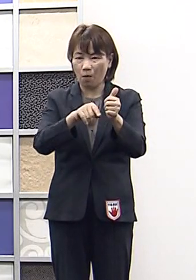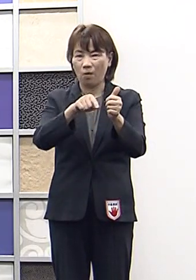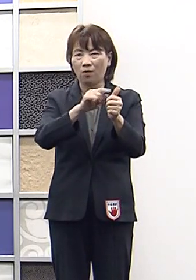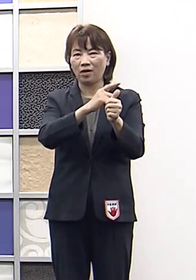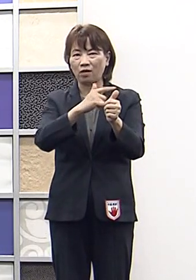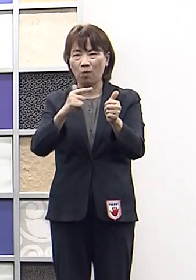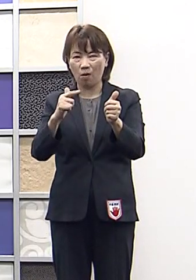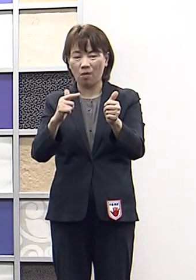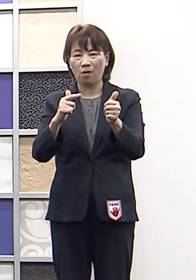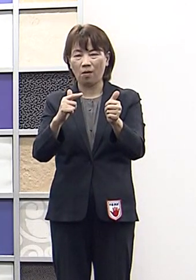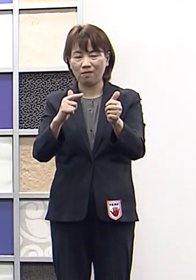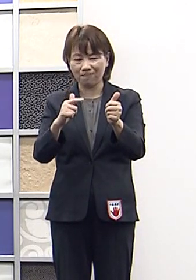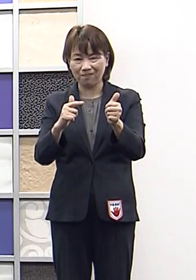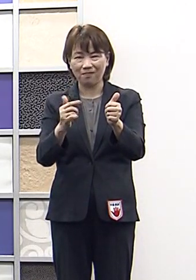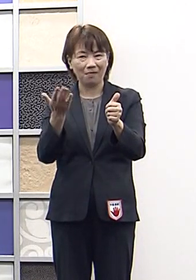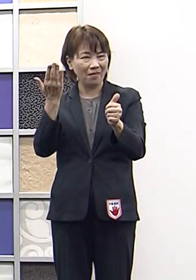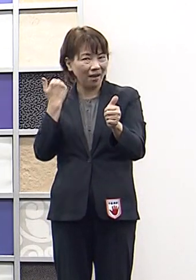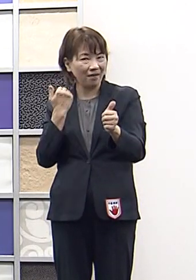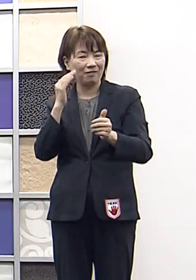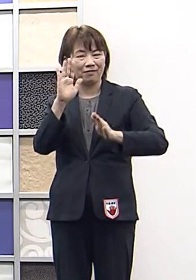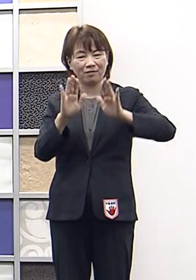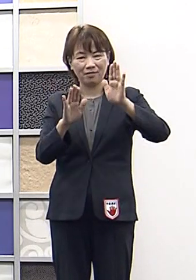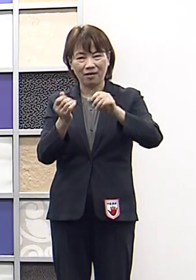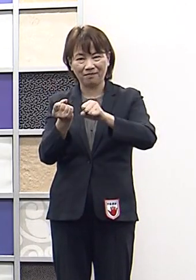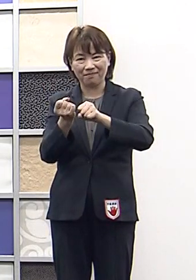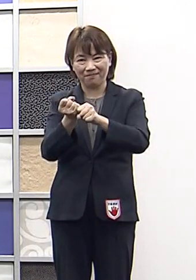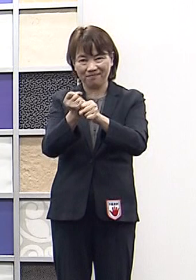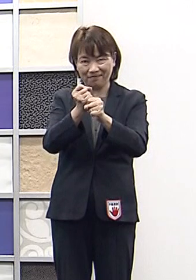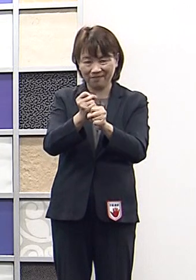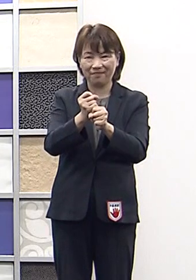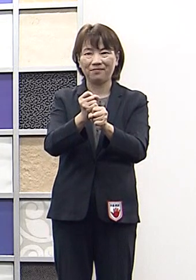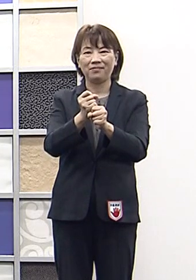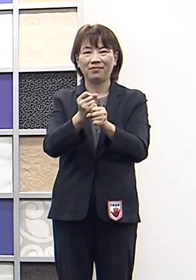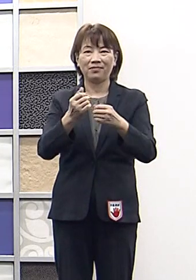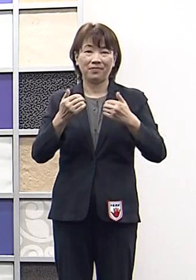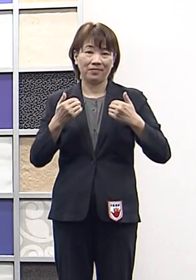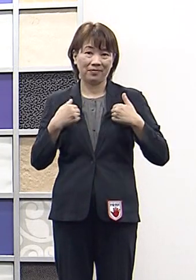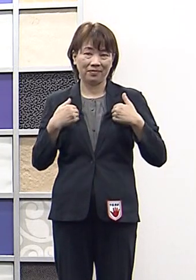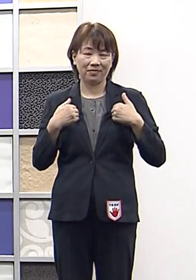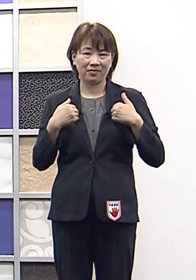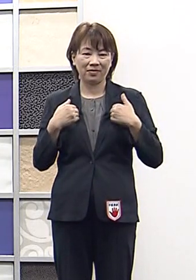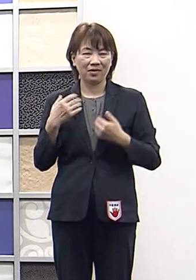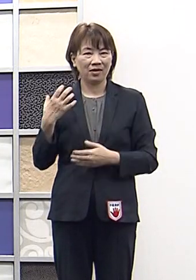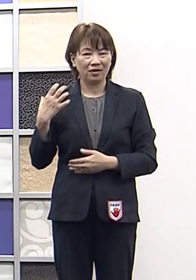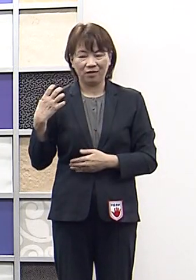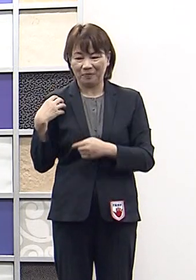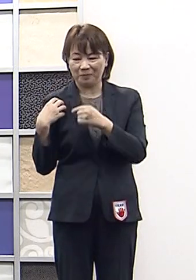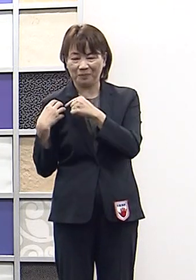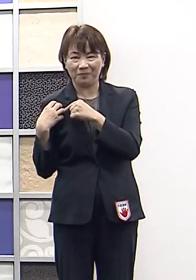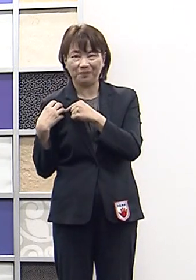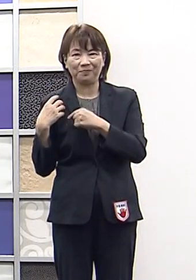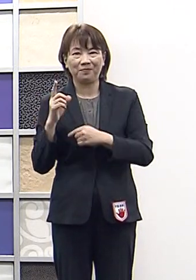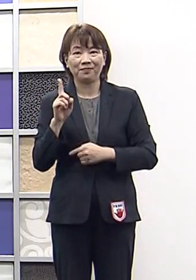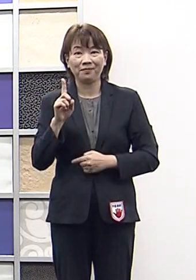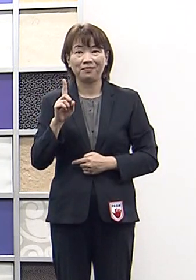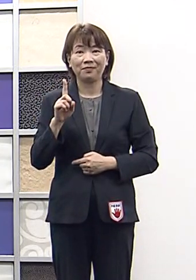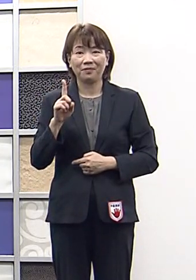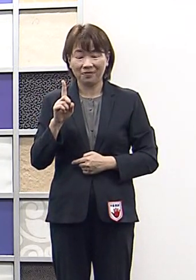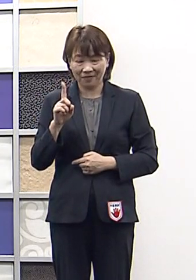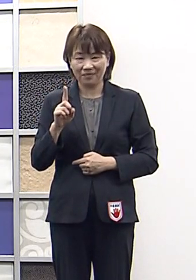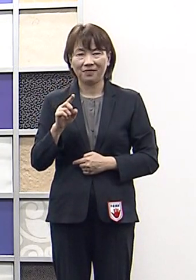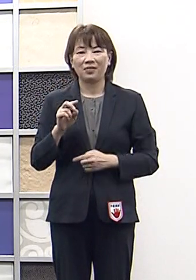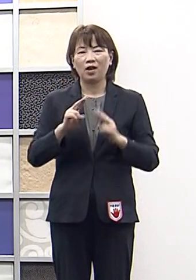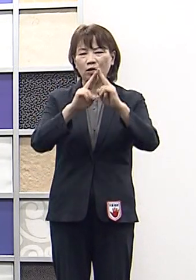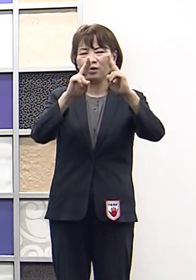か、戻していく上では何をしないといけないのか、一番責任があるのはそのまさにその富士山を抱